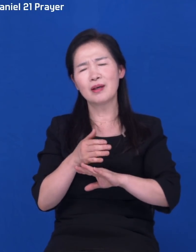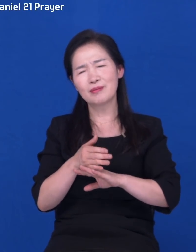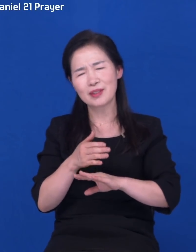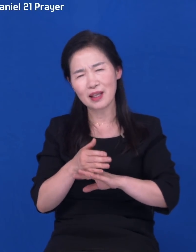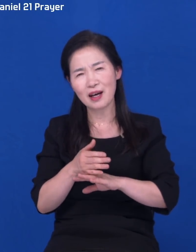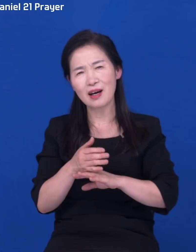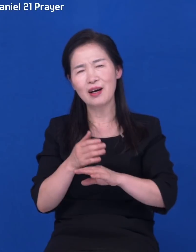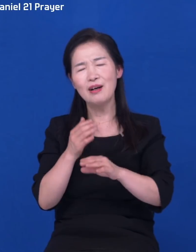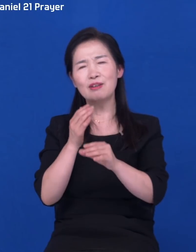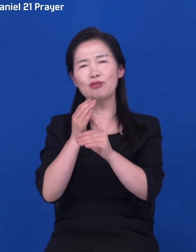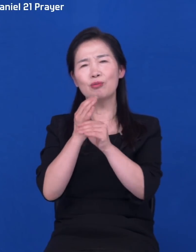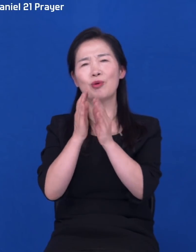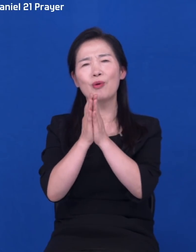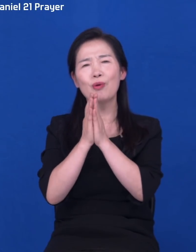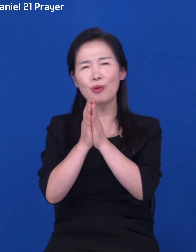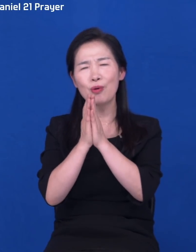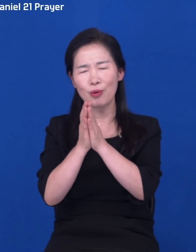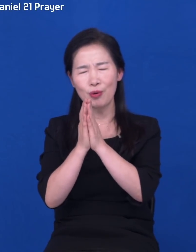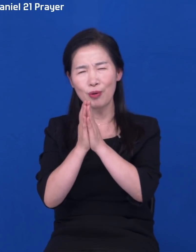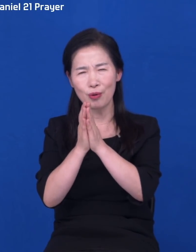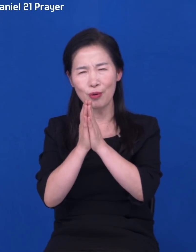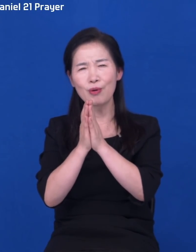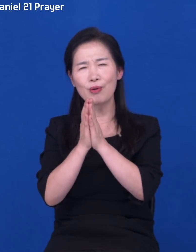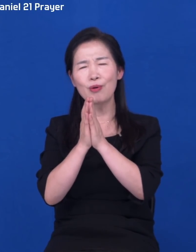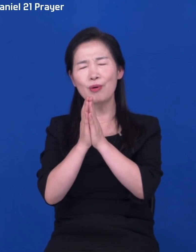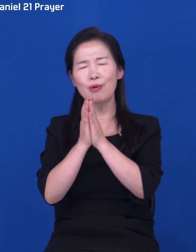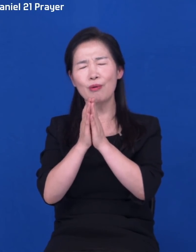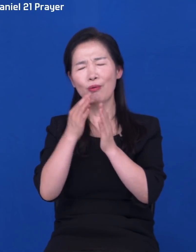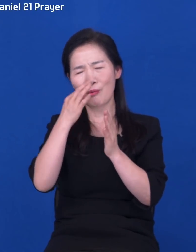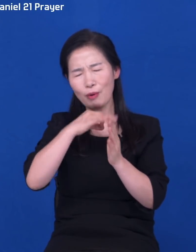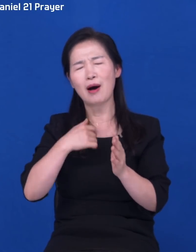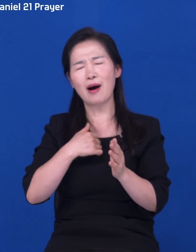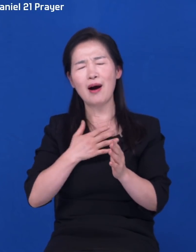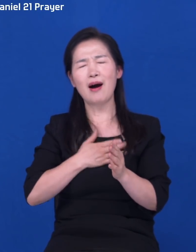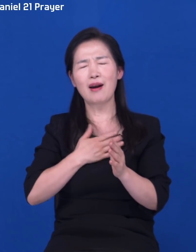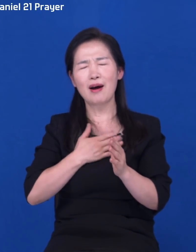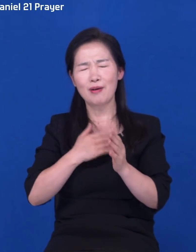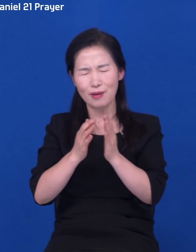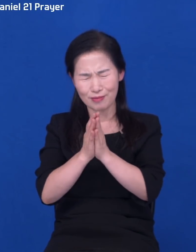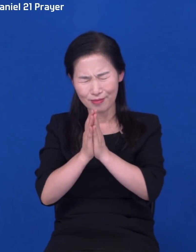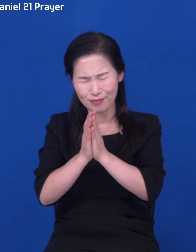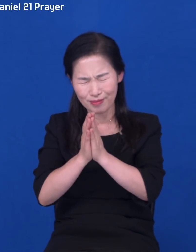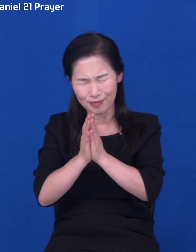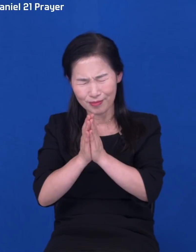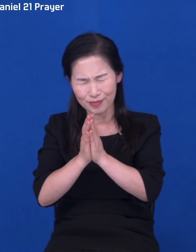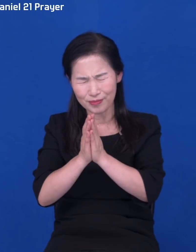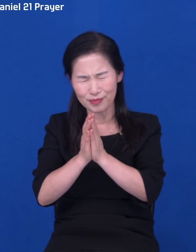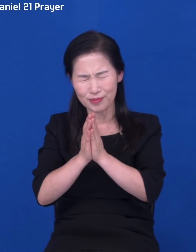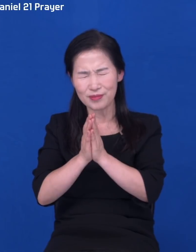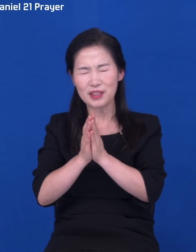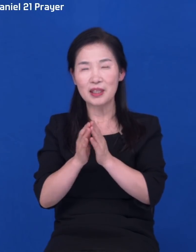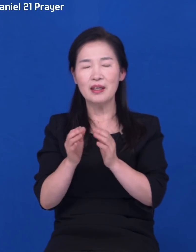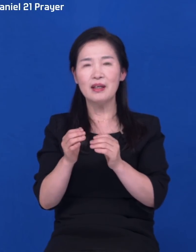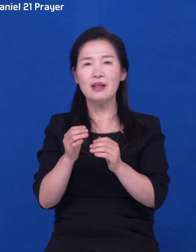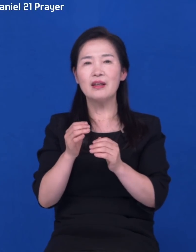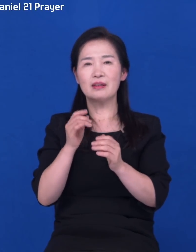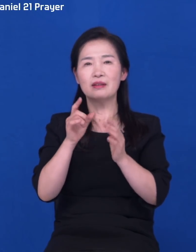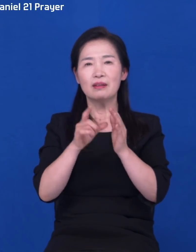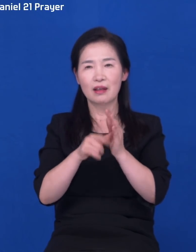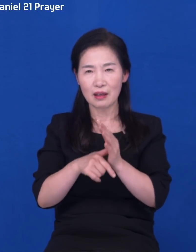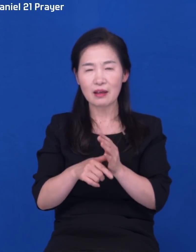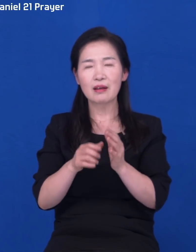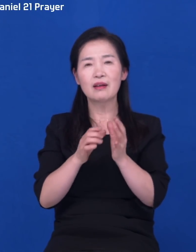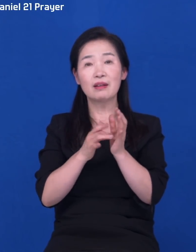너무 감사합니다. 안전한 걸 이제 알아요. 하다가 갑자기 너 지금 뭐 하는 거야? 너 예수님